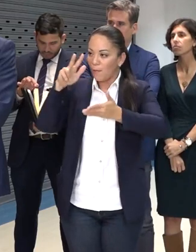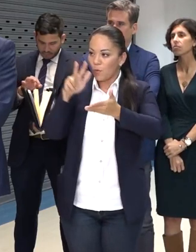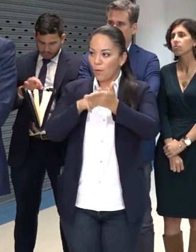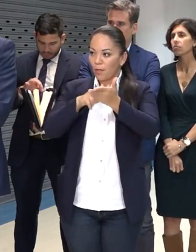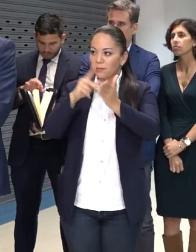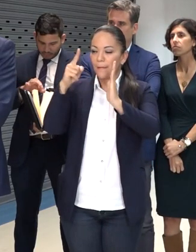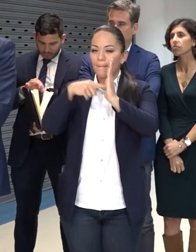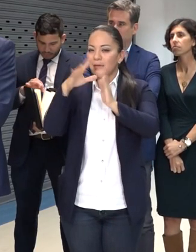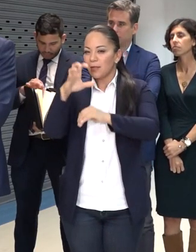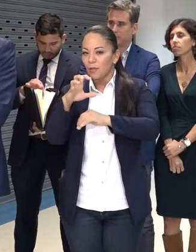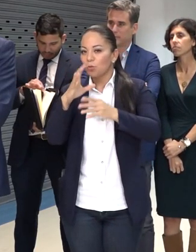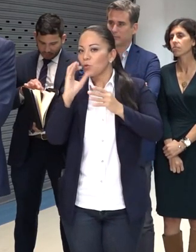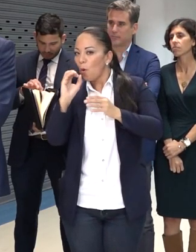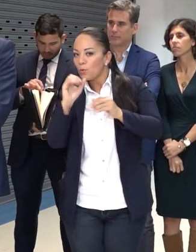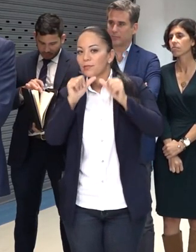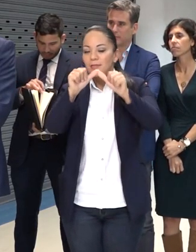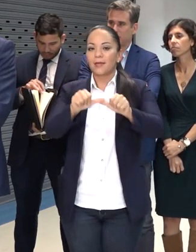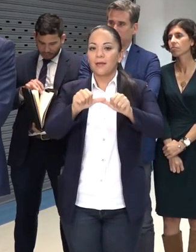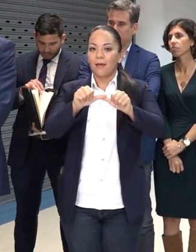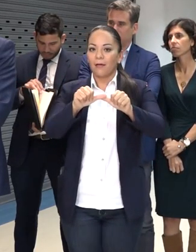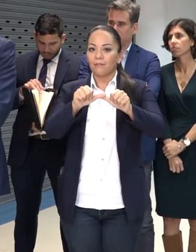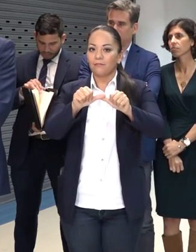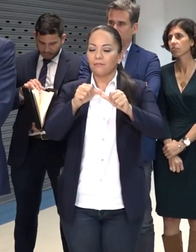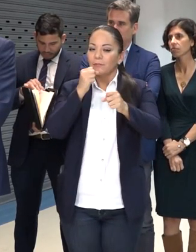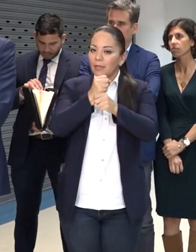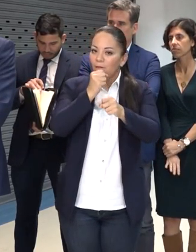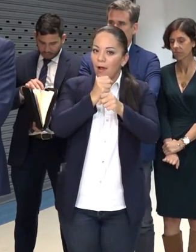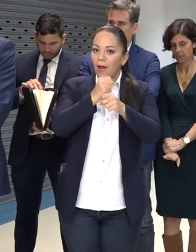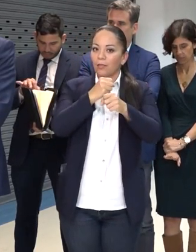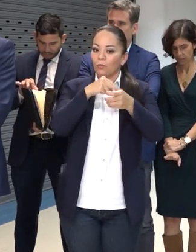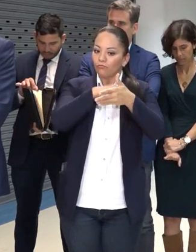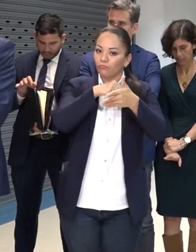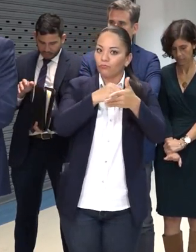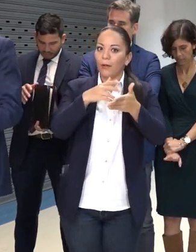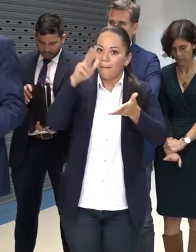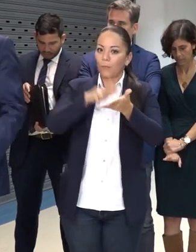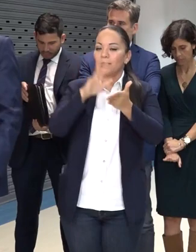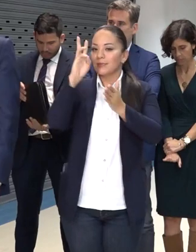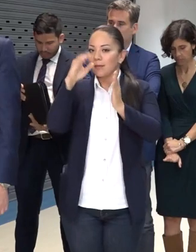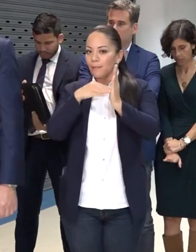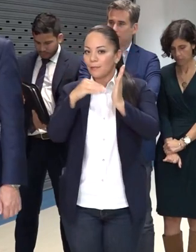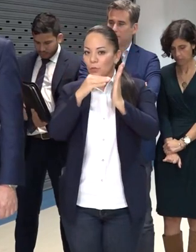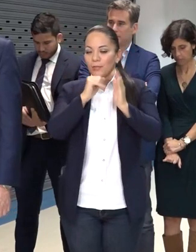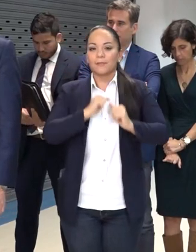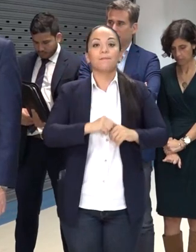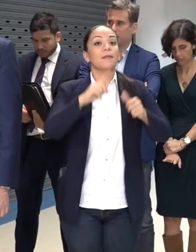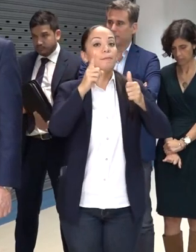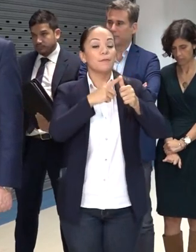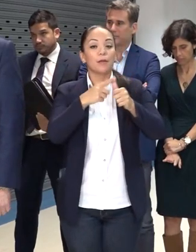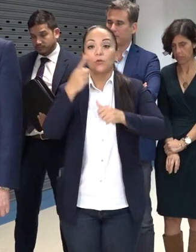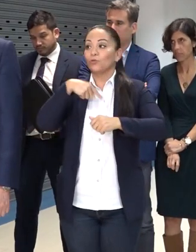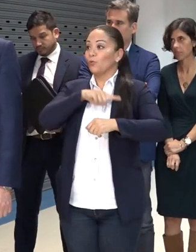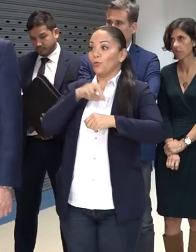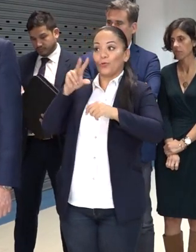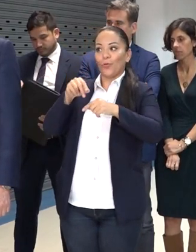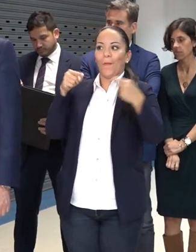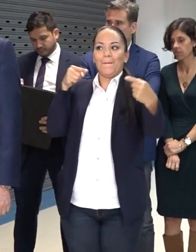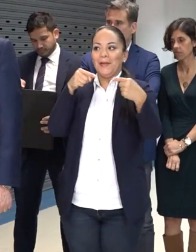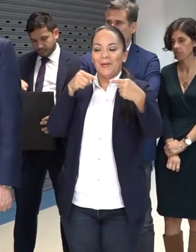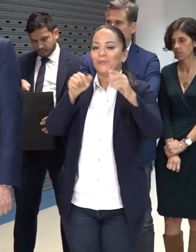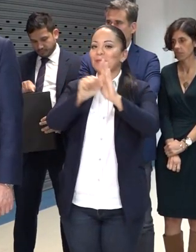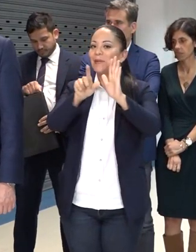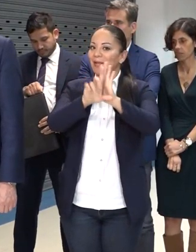estos 1.500 o seguirían trabajando, peleando porque se aprueben esos 6.000 millones? Mire, primero que todo, nosotros no peleamos con la